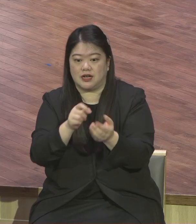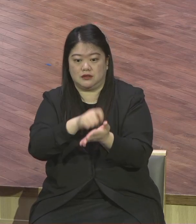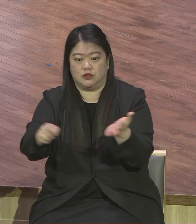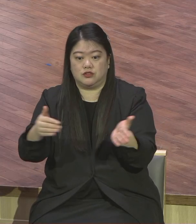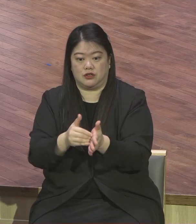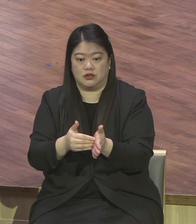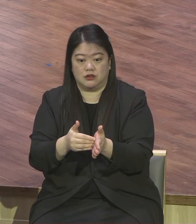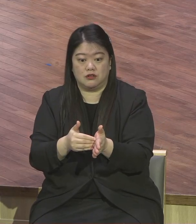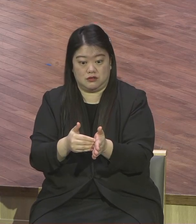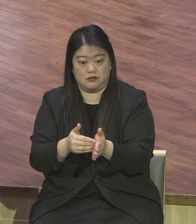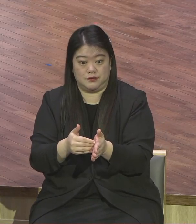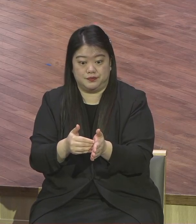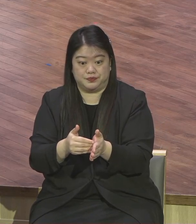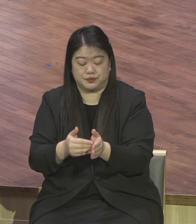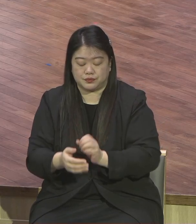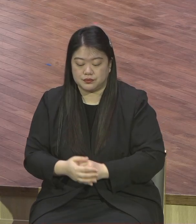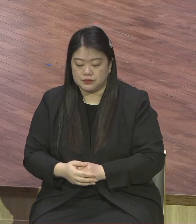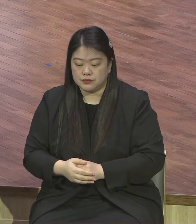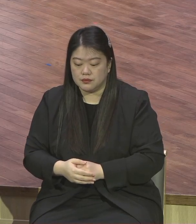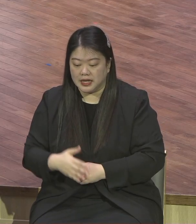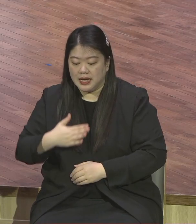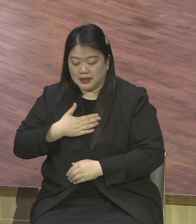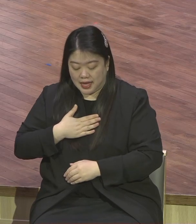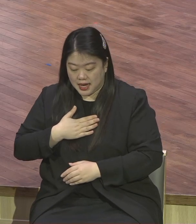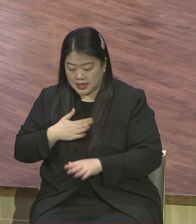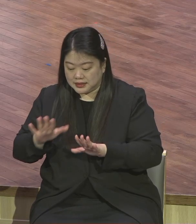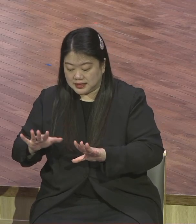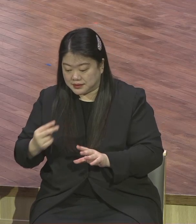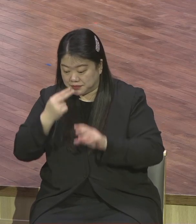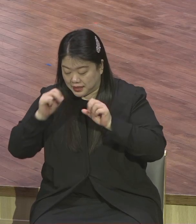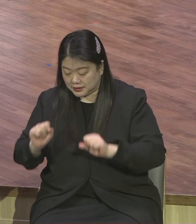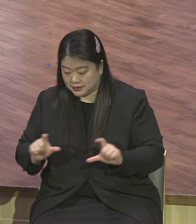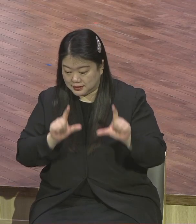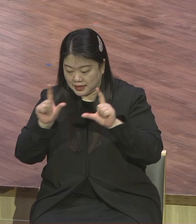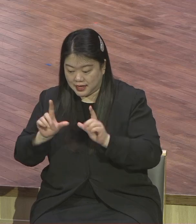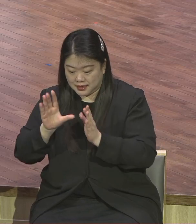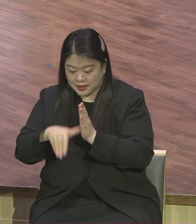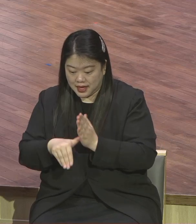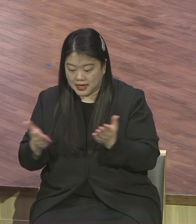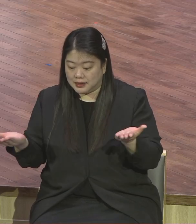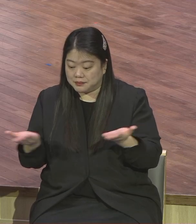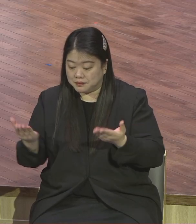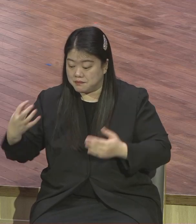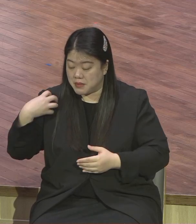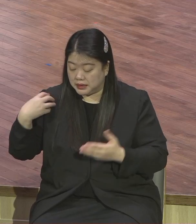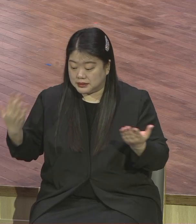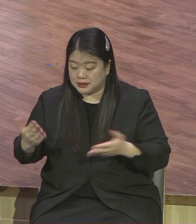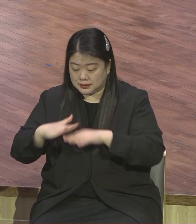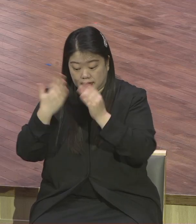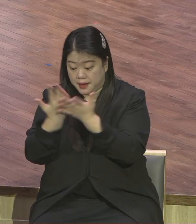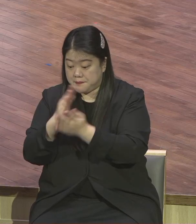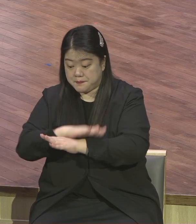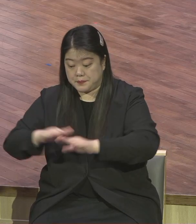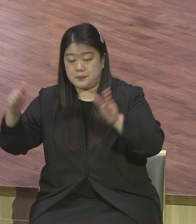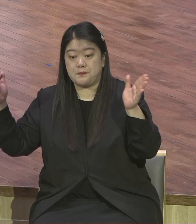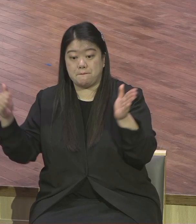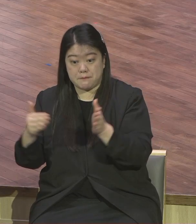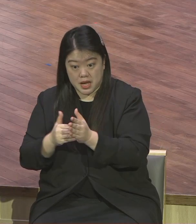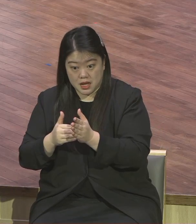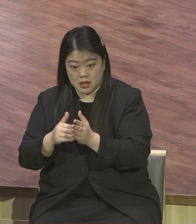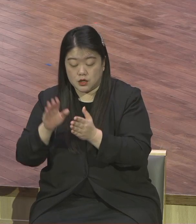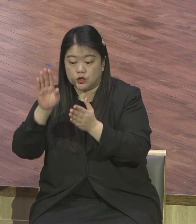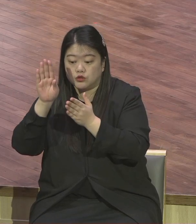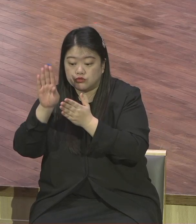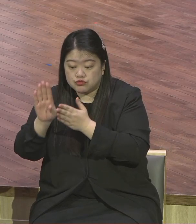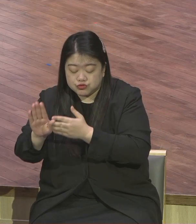자, 이 땅에서 사명을 다하고 이제 우리가 이 세상을 떠나는 그